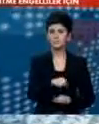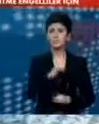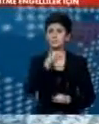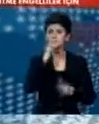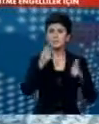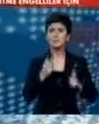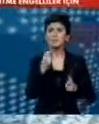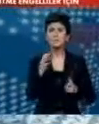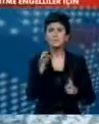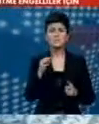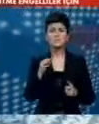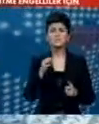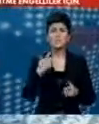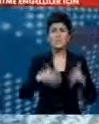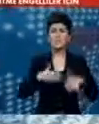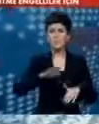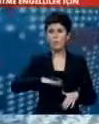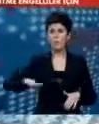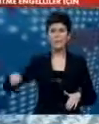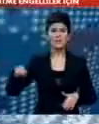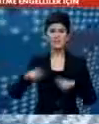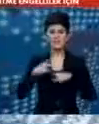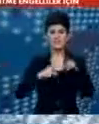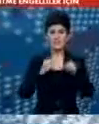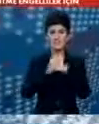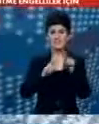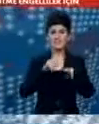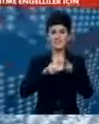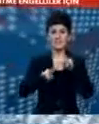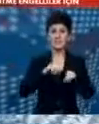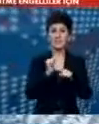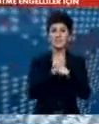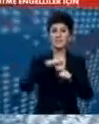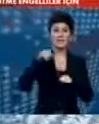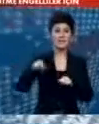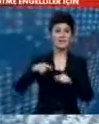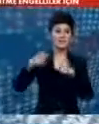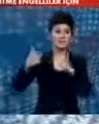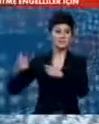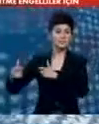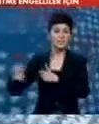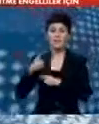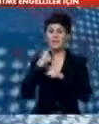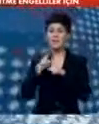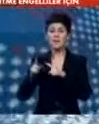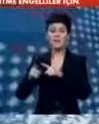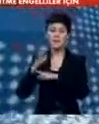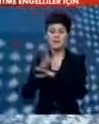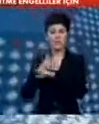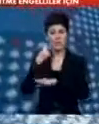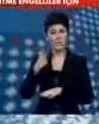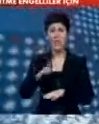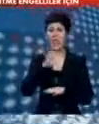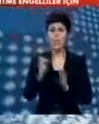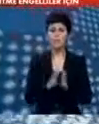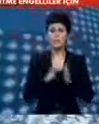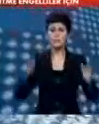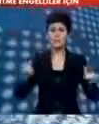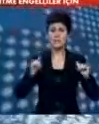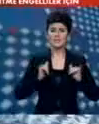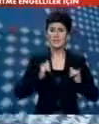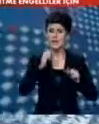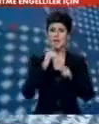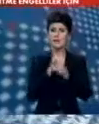Gümüşhane'de 70 engelli öğrenci Zigana Dağı'ndaki tesislerde hayatın farklı rengini gördü. En büyük keyif kar